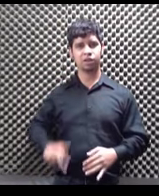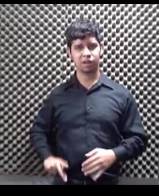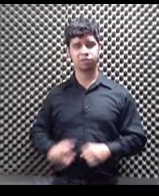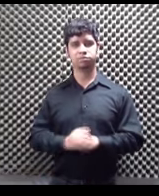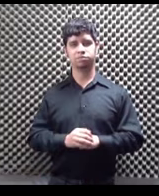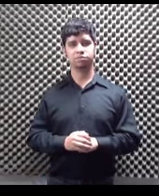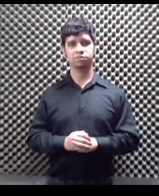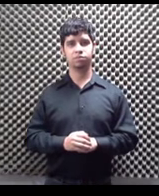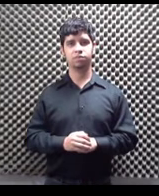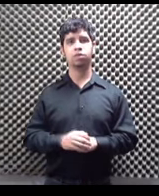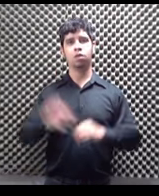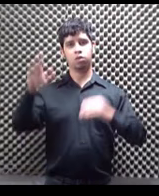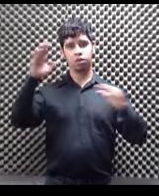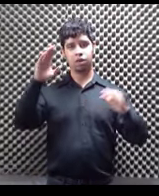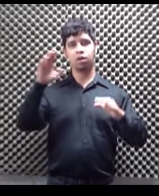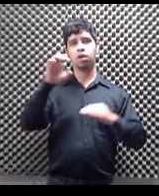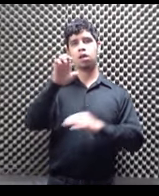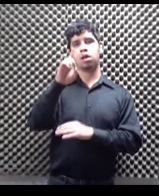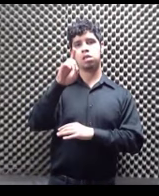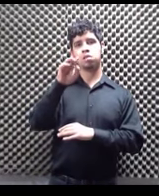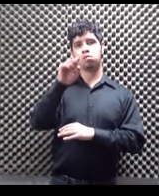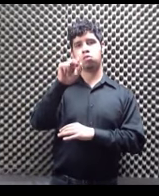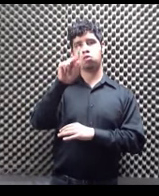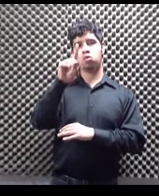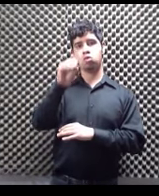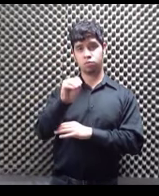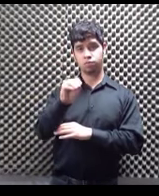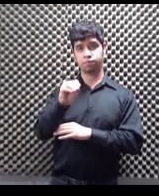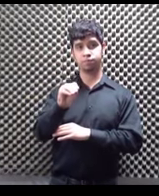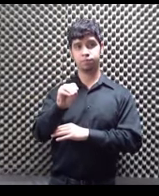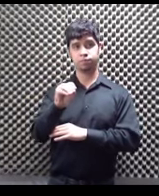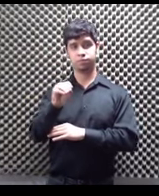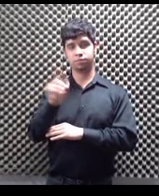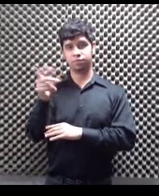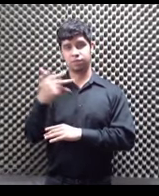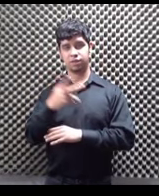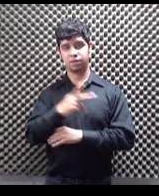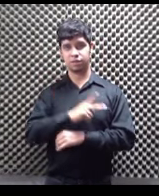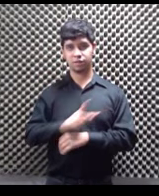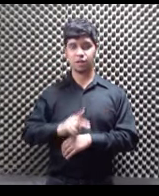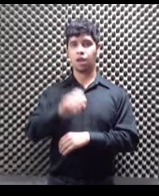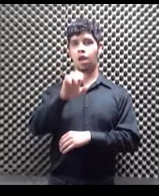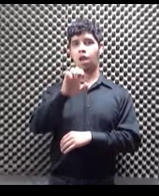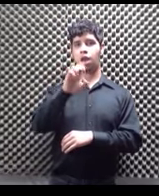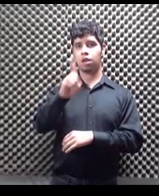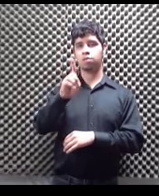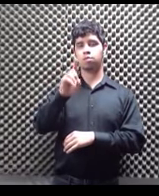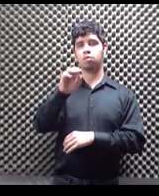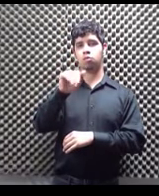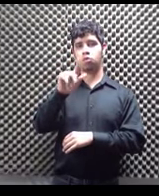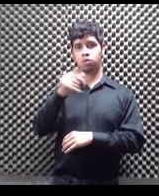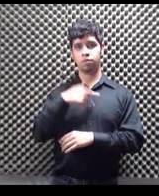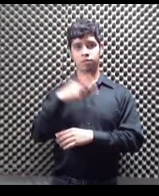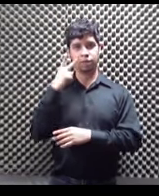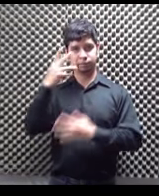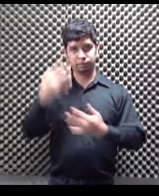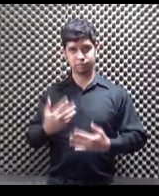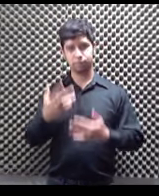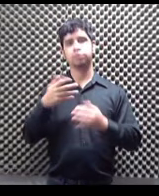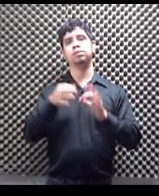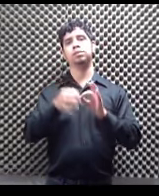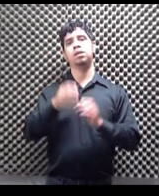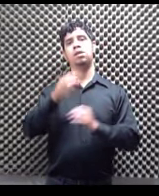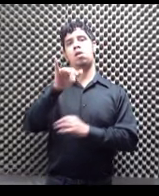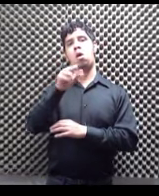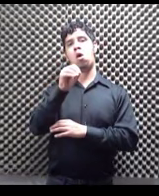rey. Hola, Edmundo. Edmundo, el rey de Edmundo. Oye, ¿verdad? Y mira quién está ahí,